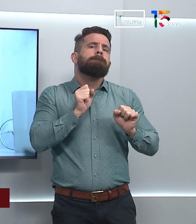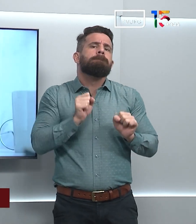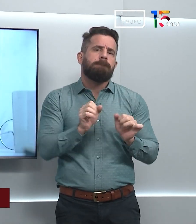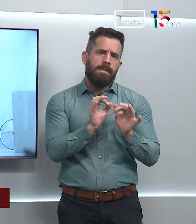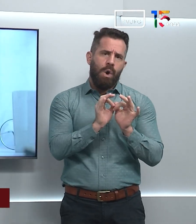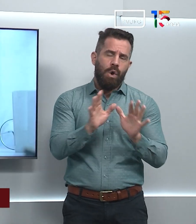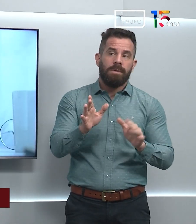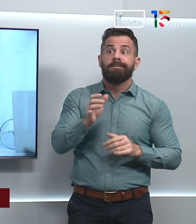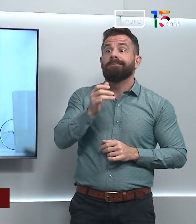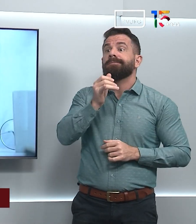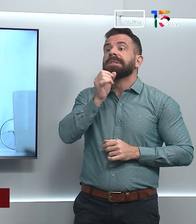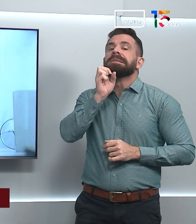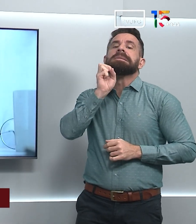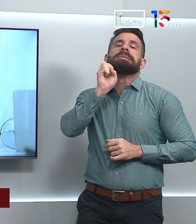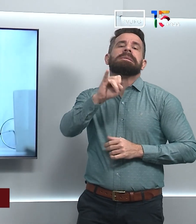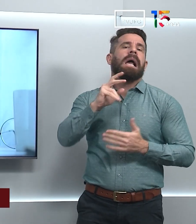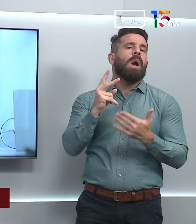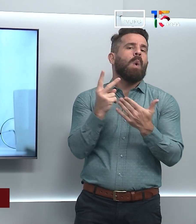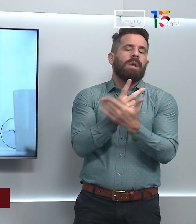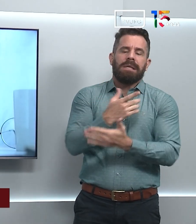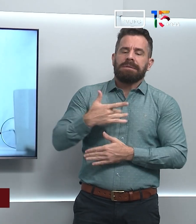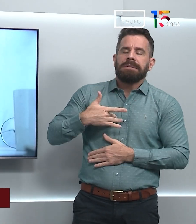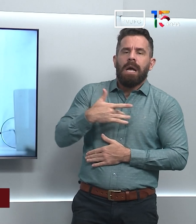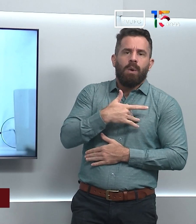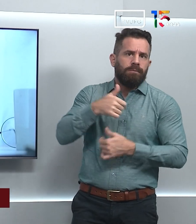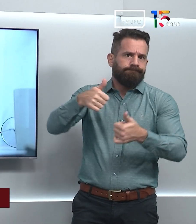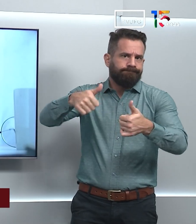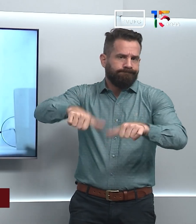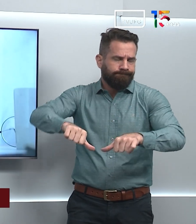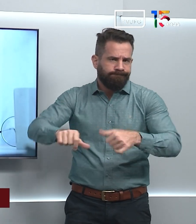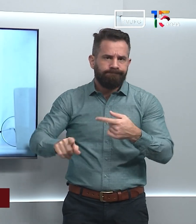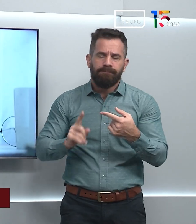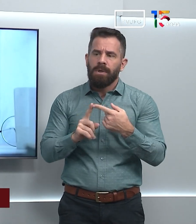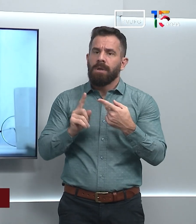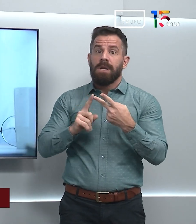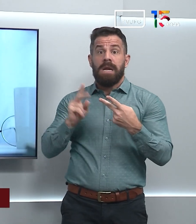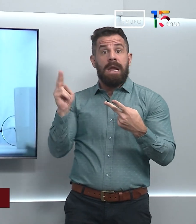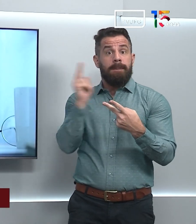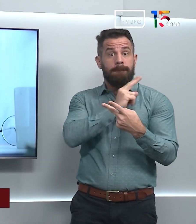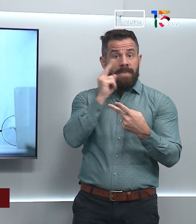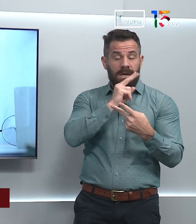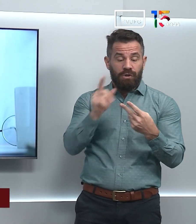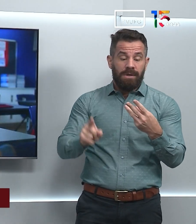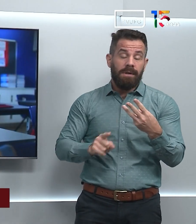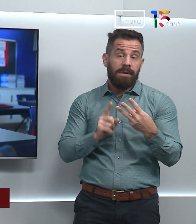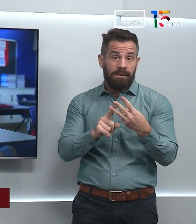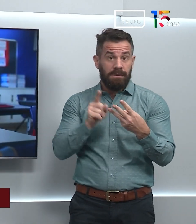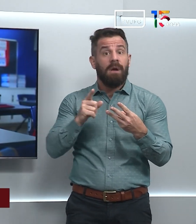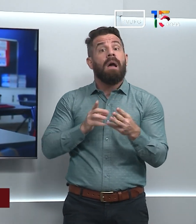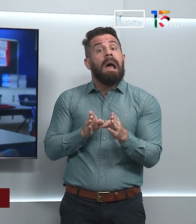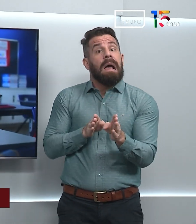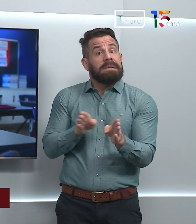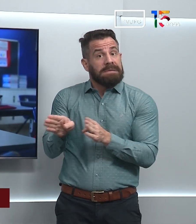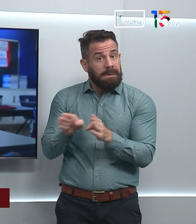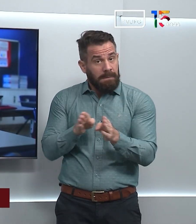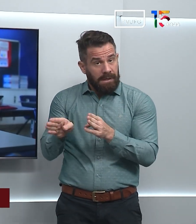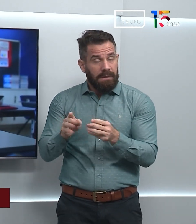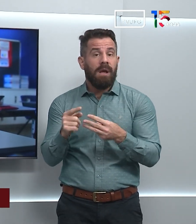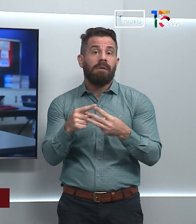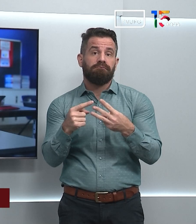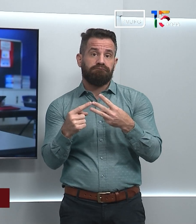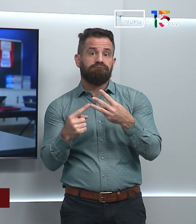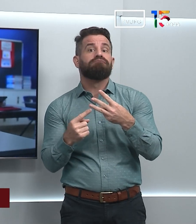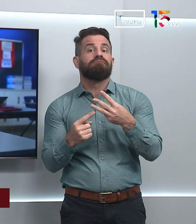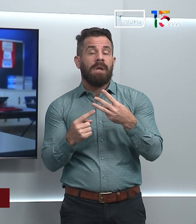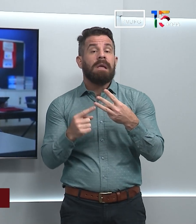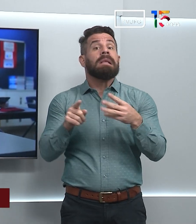de problemas de saúde, emergências, para garantir acessibilidade e inclusão. Além disso, os professores podem